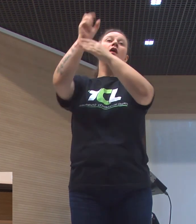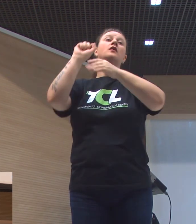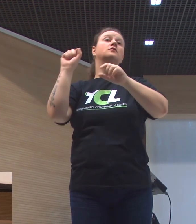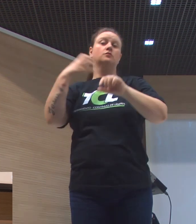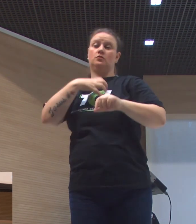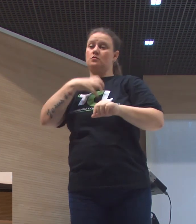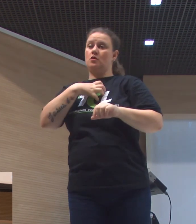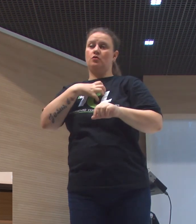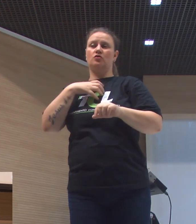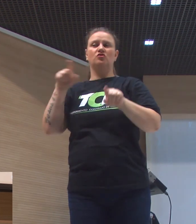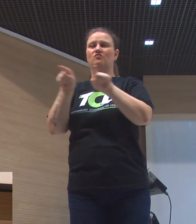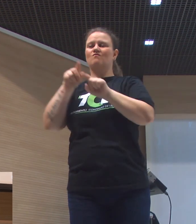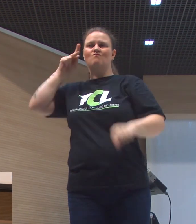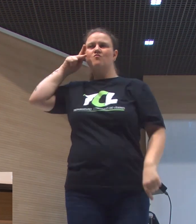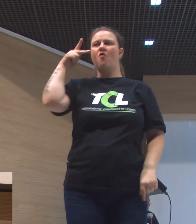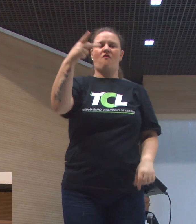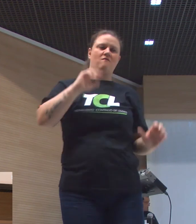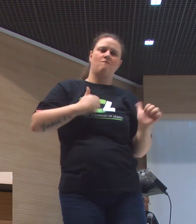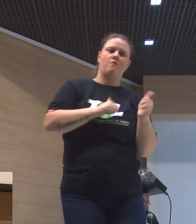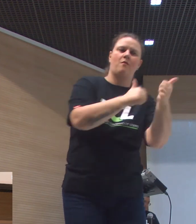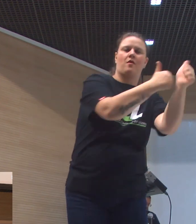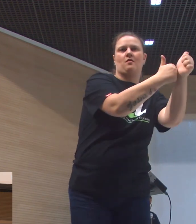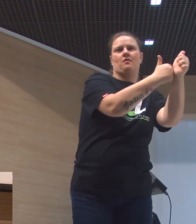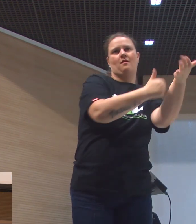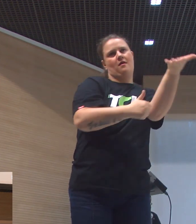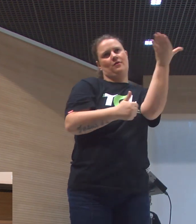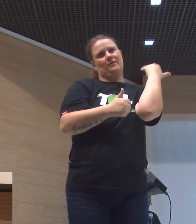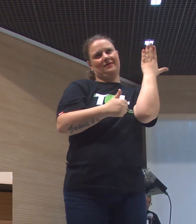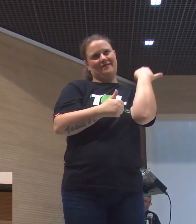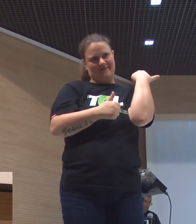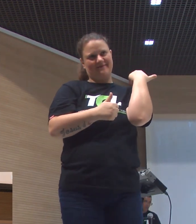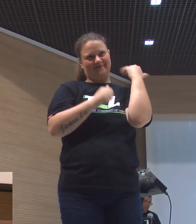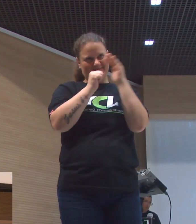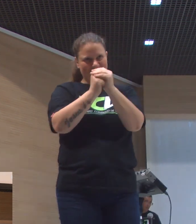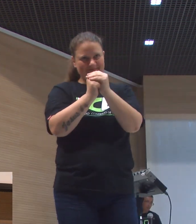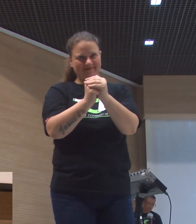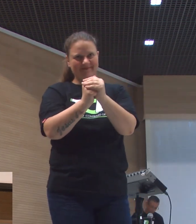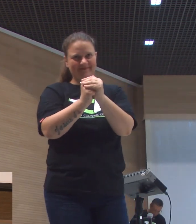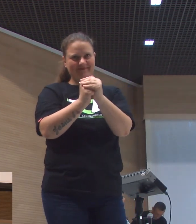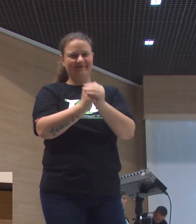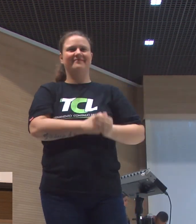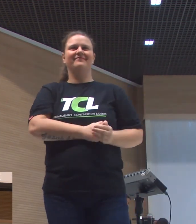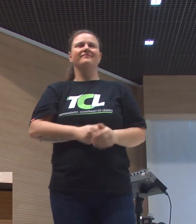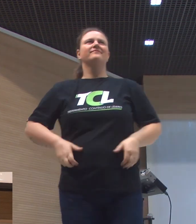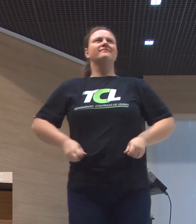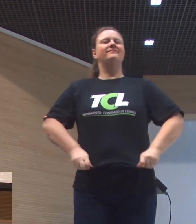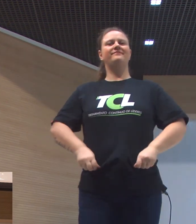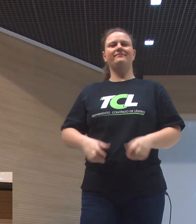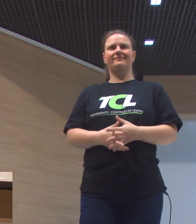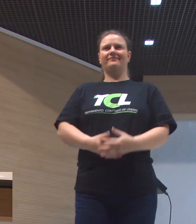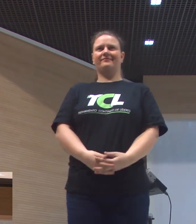forma perseguiram os profetas que vieram antes de vocês. Amém? Pode sentar na presença de Deus.